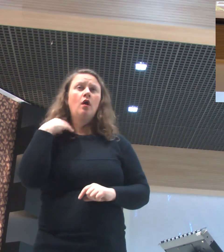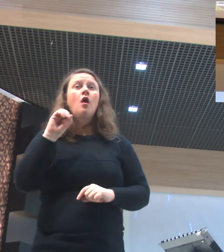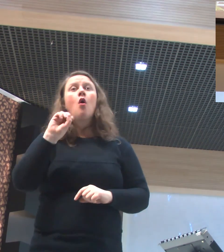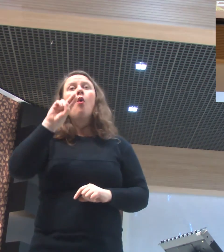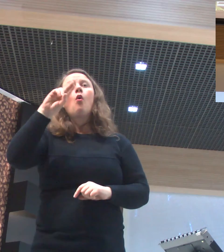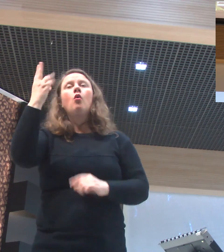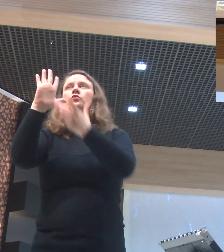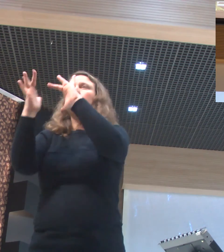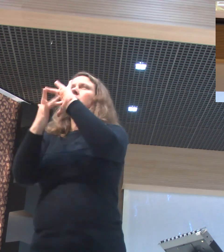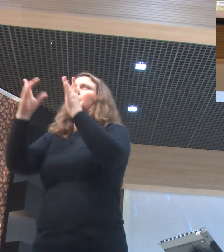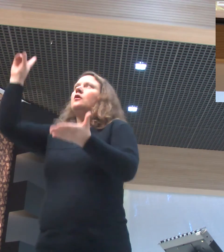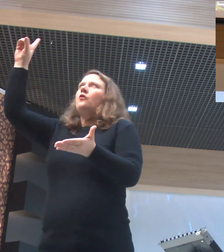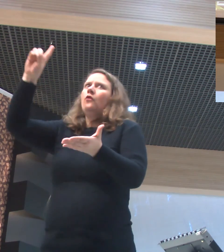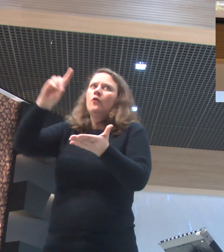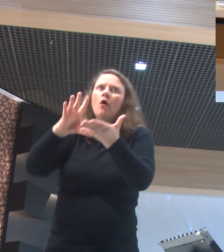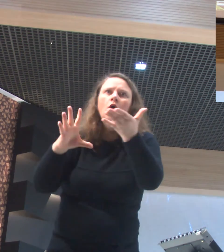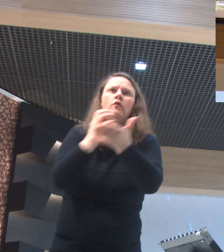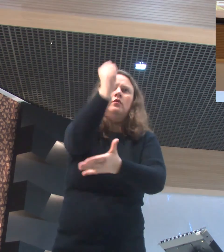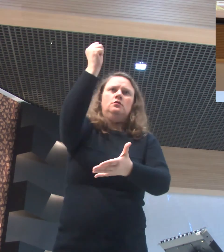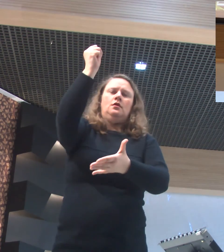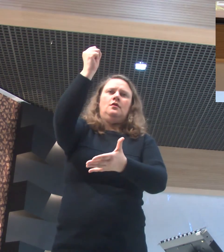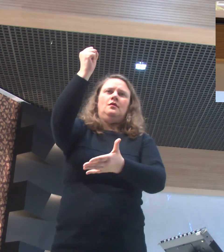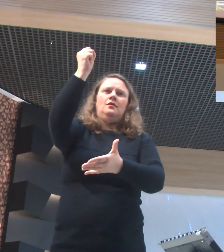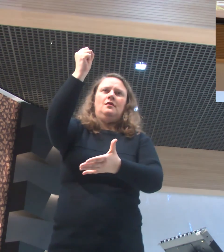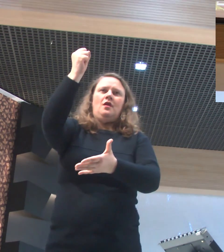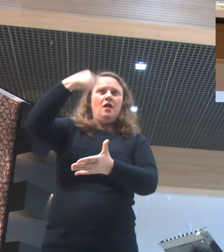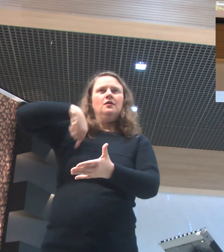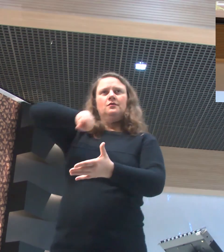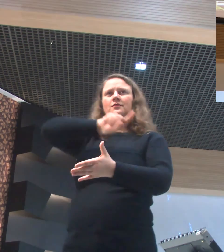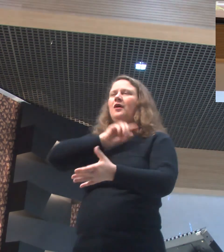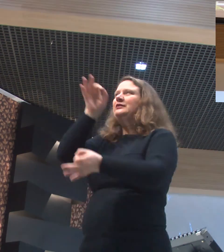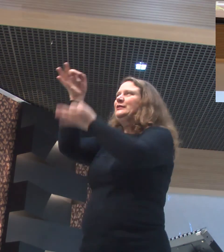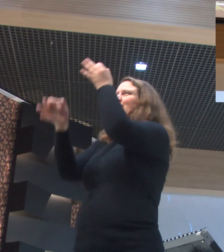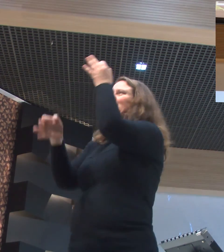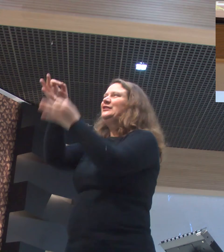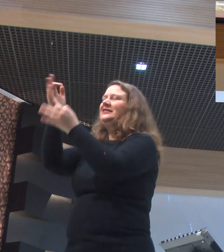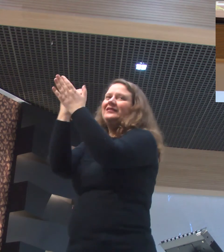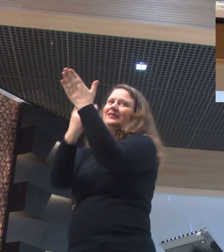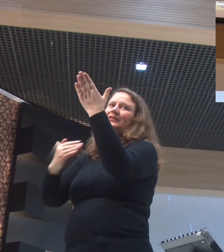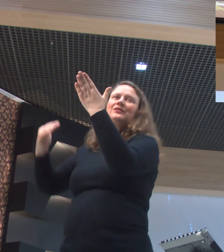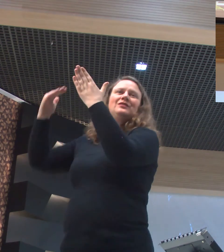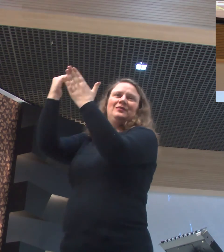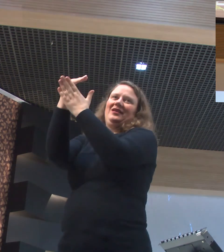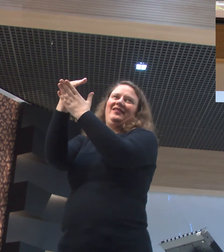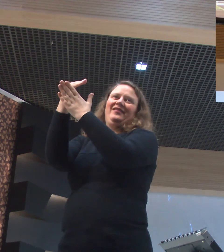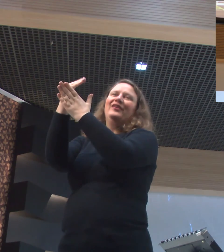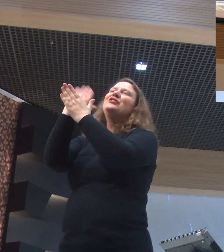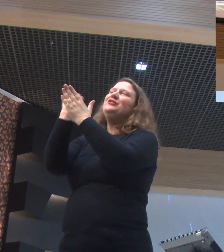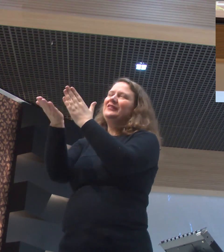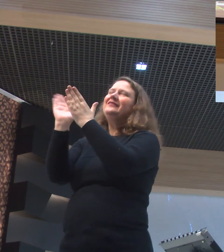Jesus voltar, se a gente tem essa justiça superior que nos foi imputada,